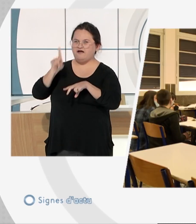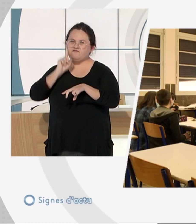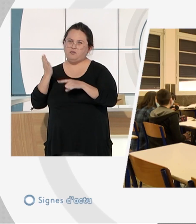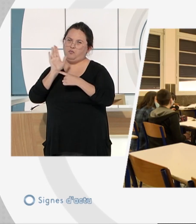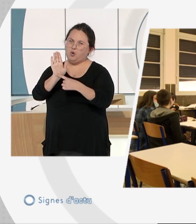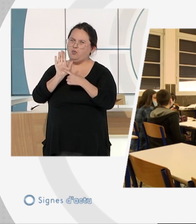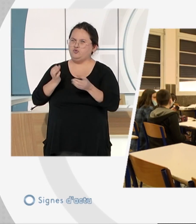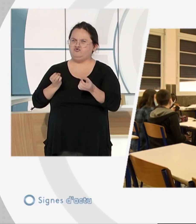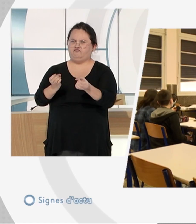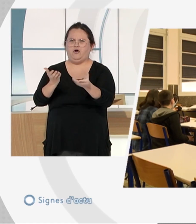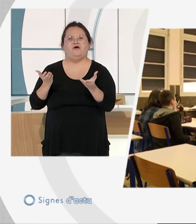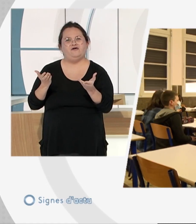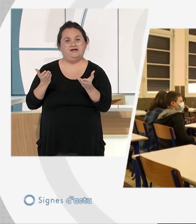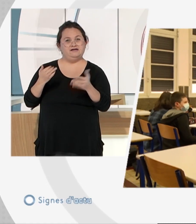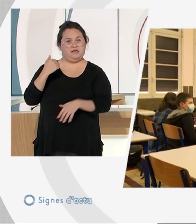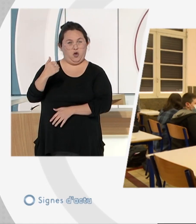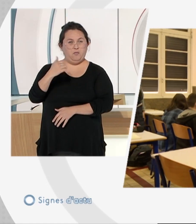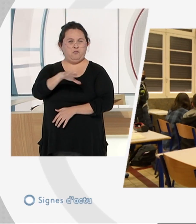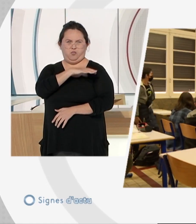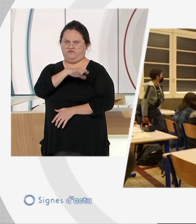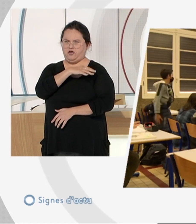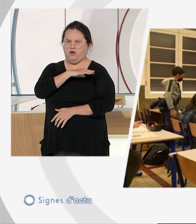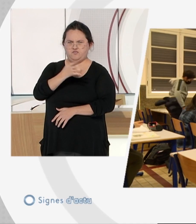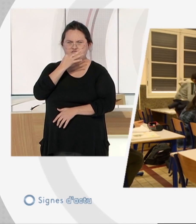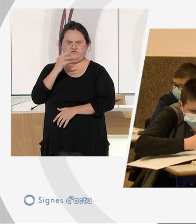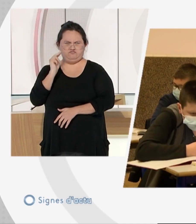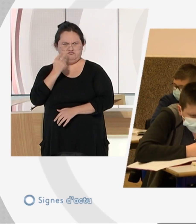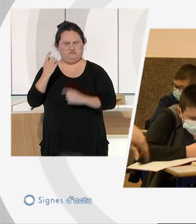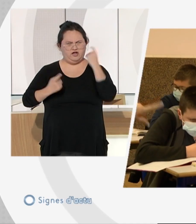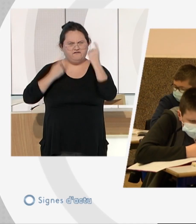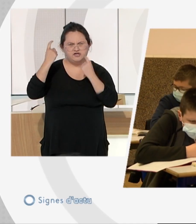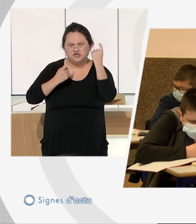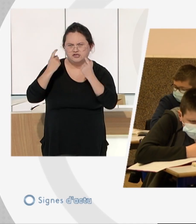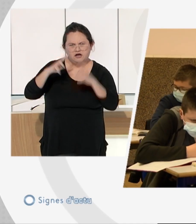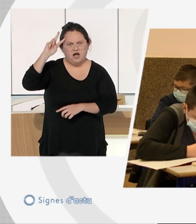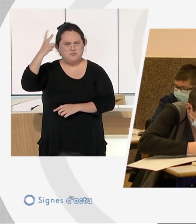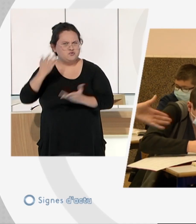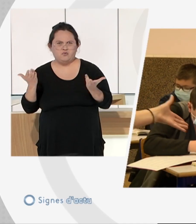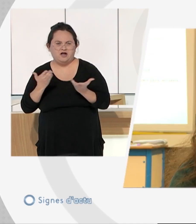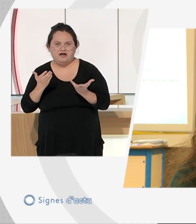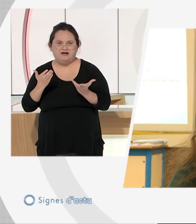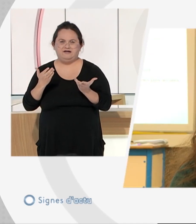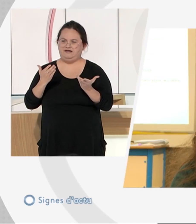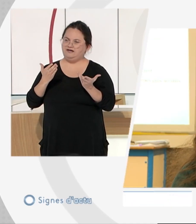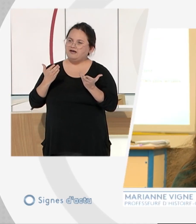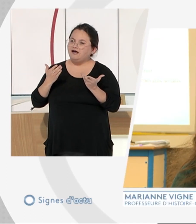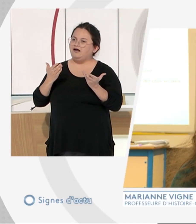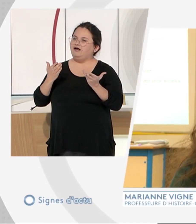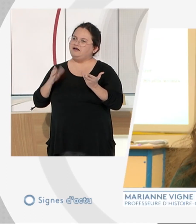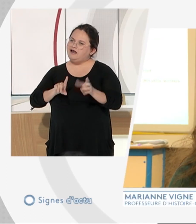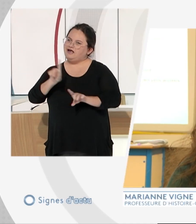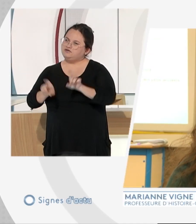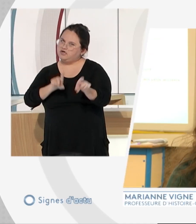nues. L'occasion aussi pour les professeurs eux-mêmes de questionner leurs habitudes. Je vais éviter de plus en plus